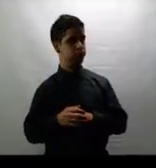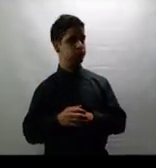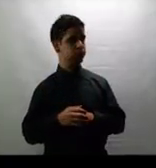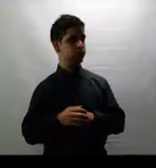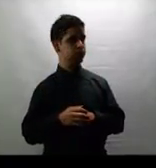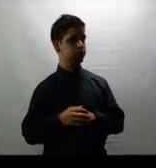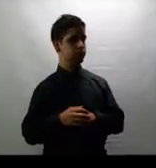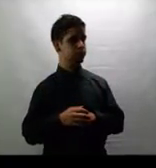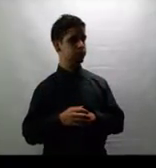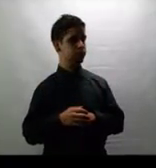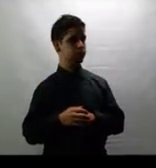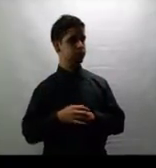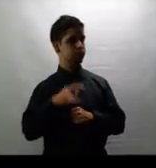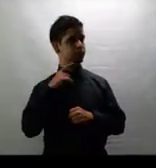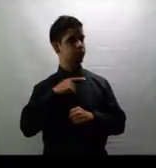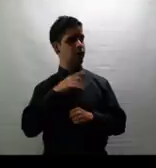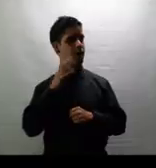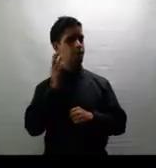como